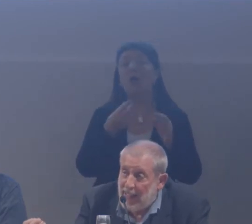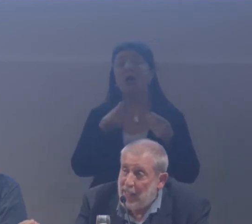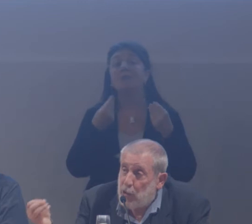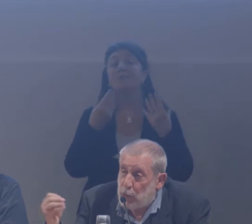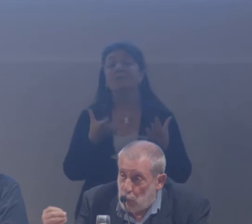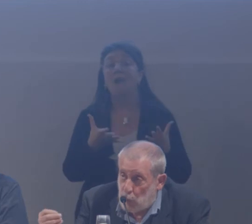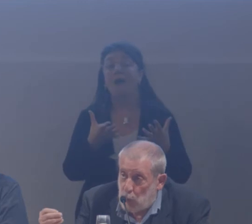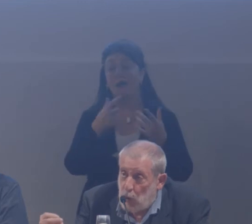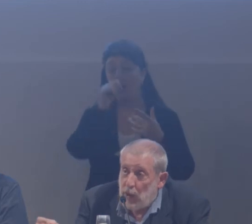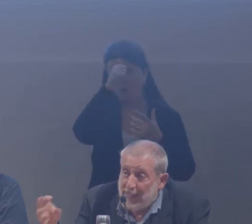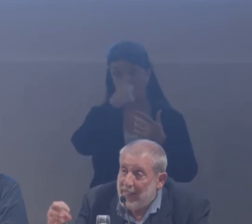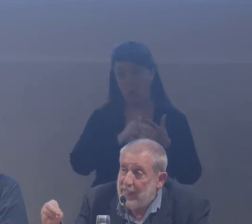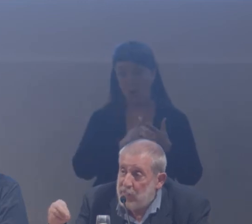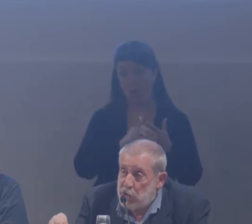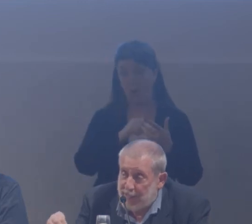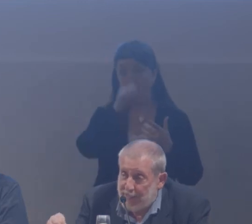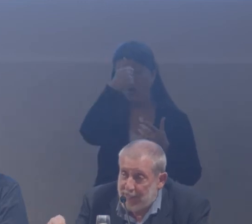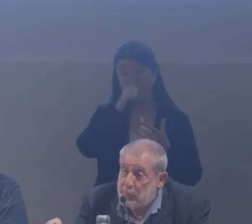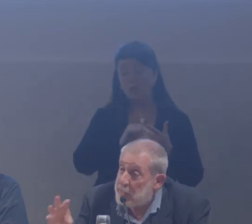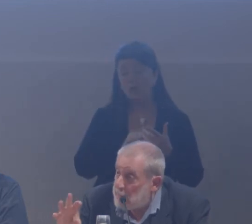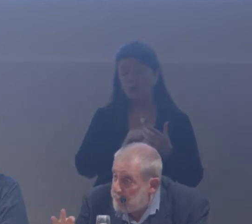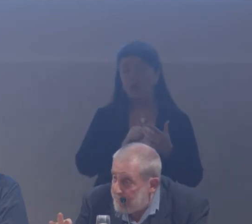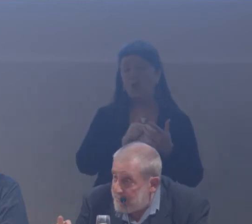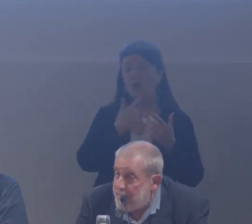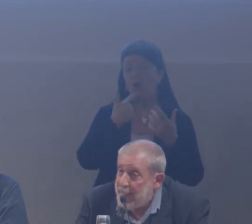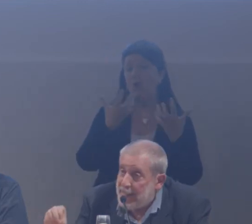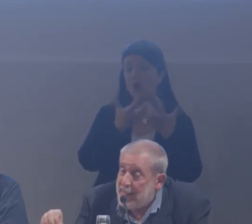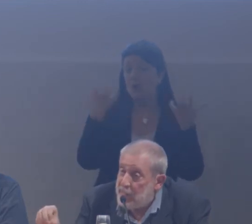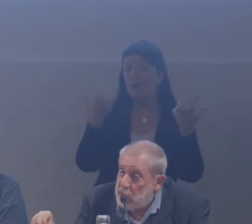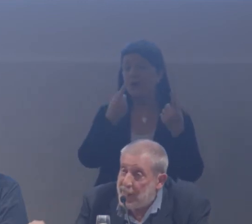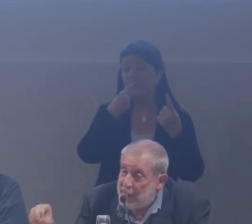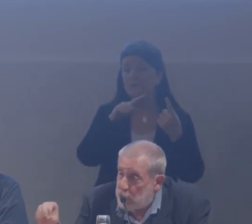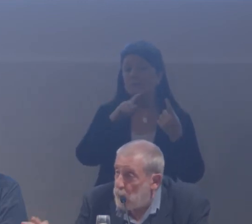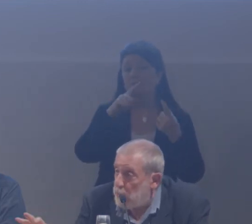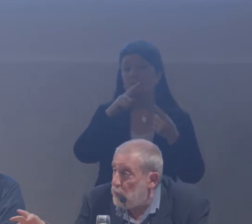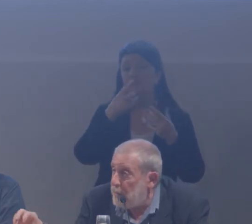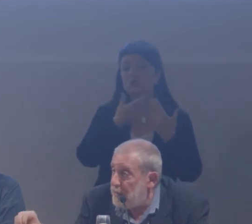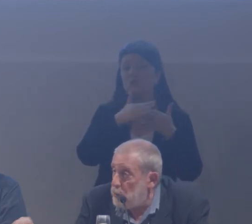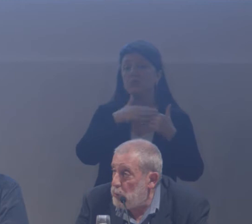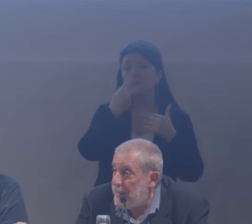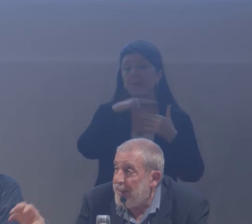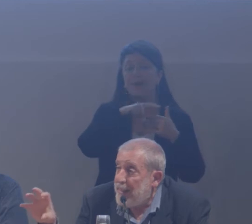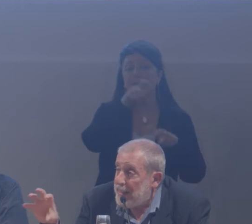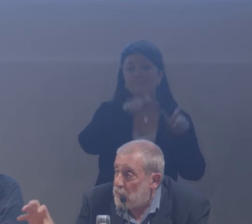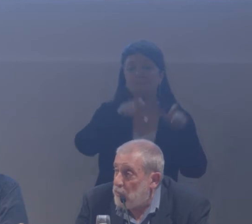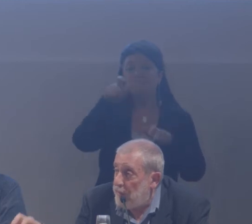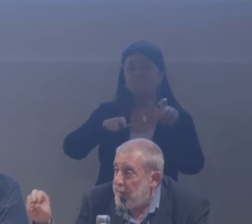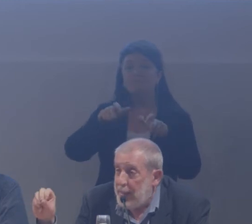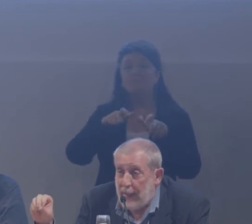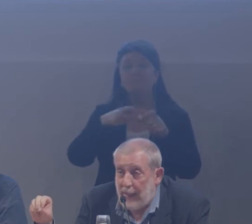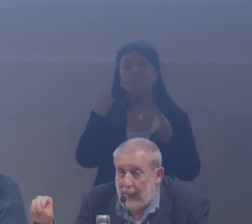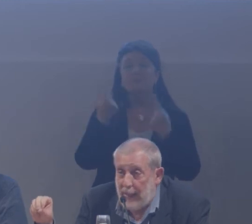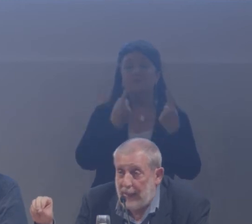delineare il ruolo nelle vicende, specialmente nelle vicende dopo il 92,